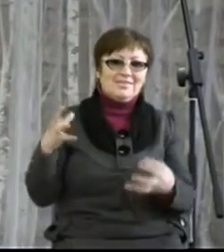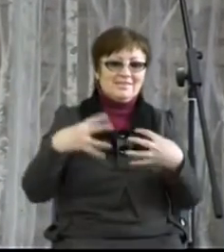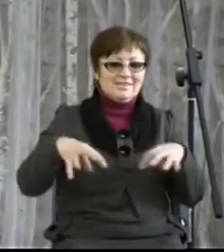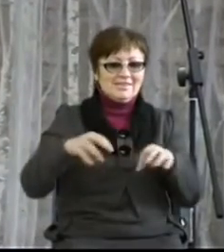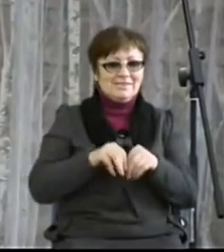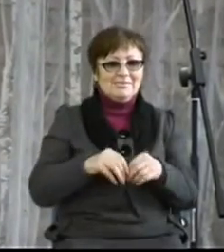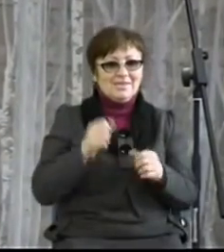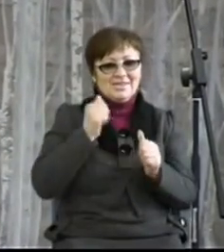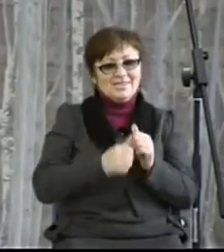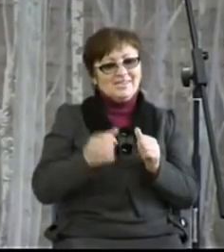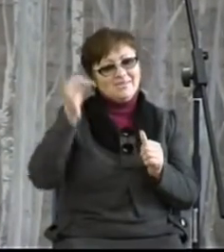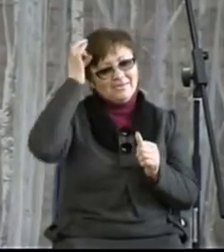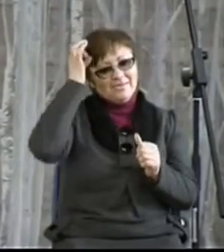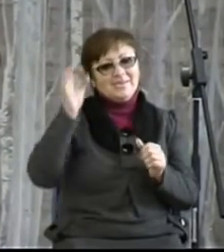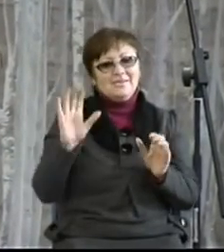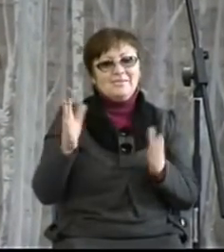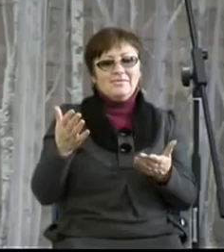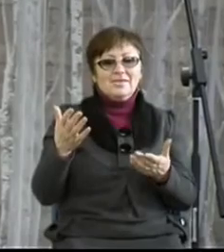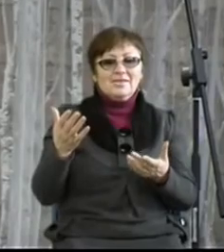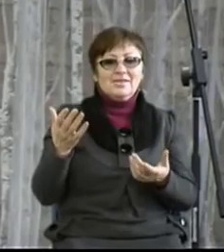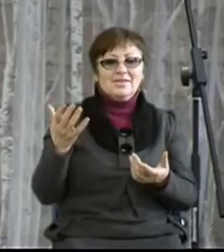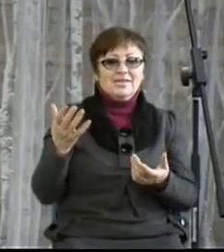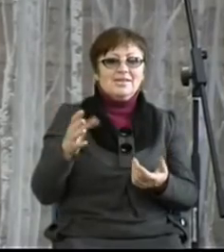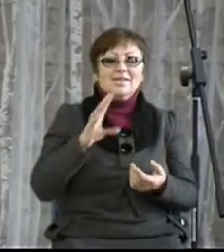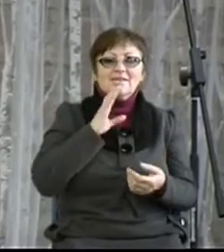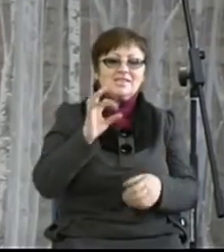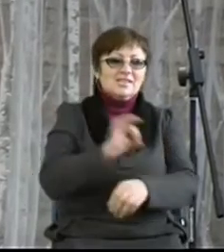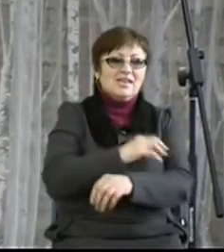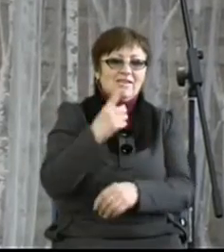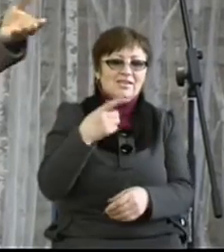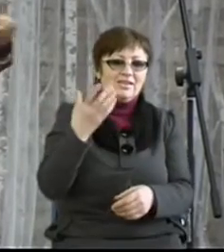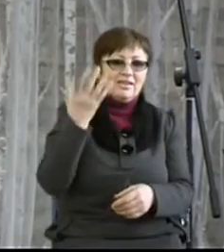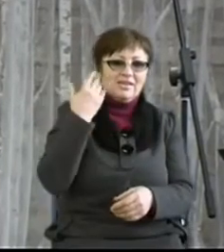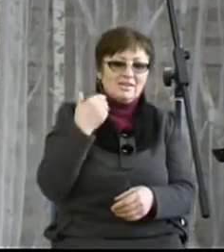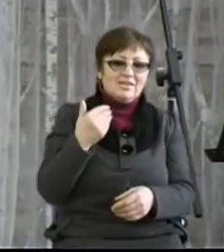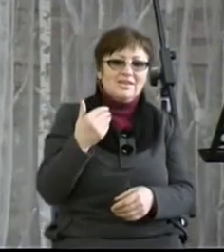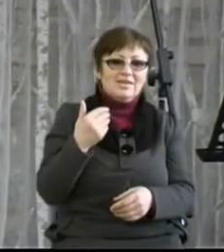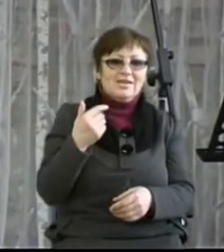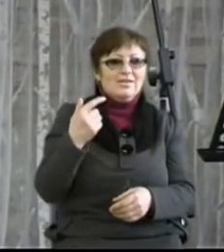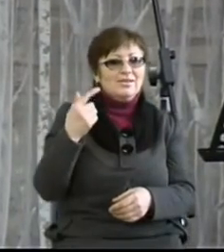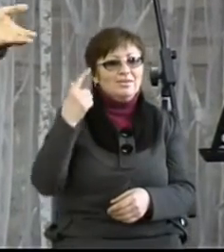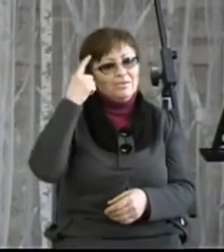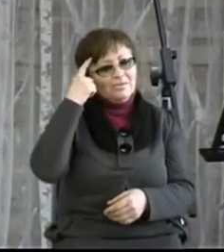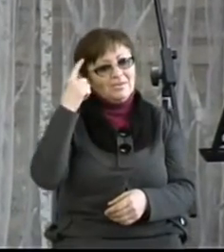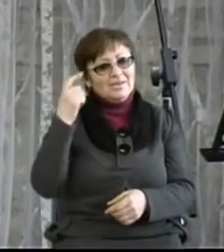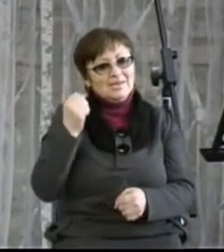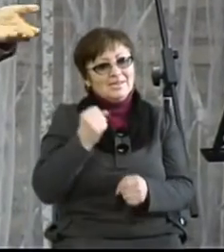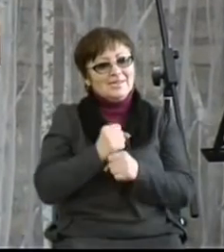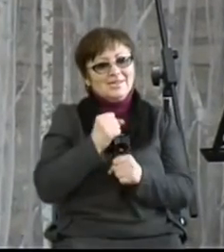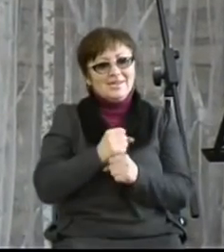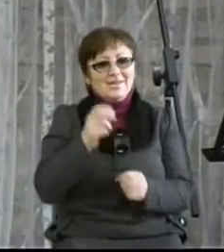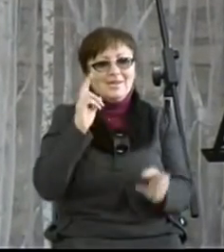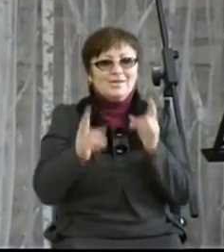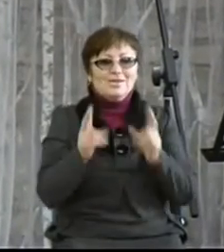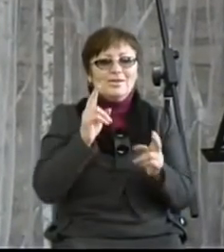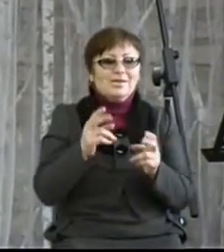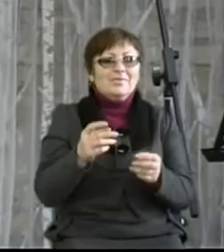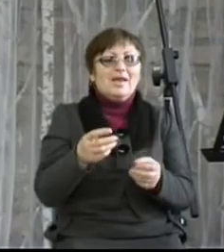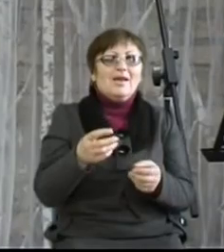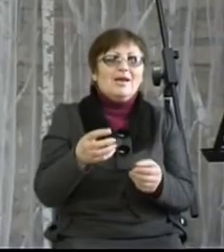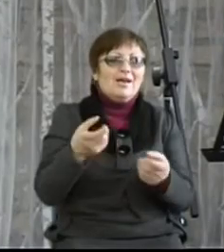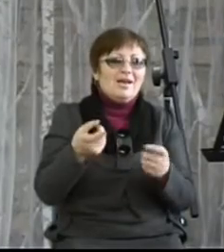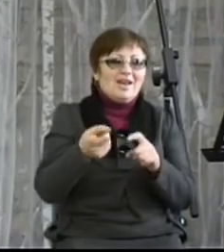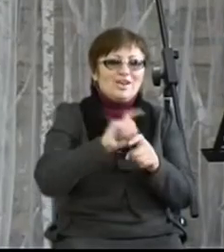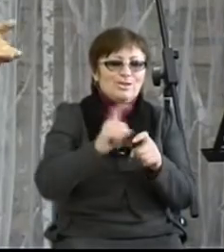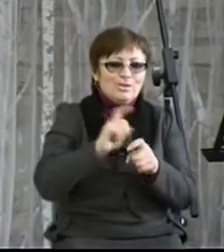часто вспоминаю этот момент, что жена говорит: «А я думала», когда мы вообще вопрос, это делать ли пюре дома или картошку отварную, смотрю,